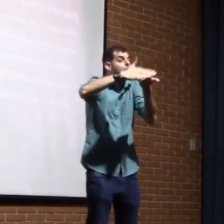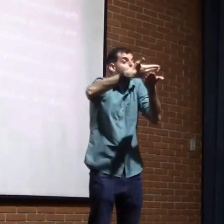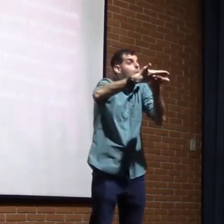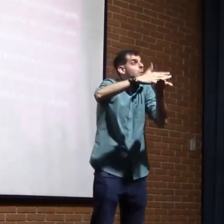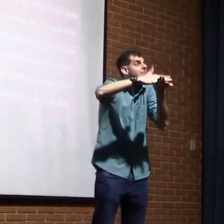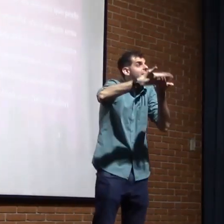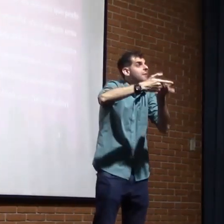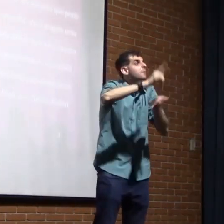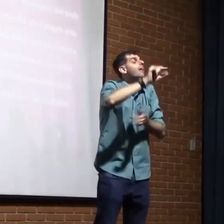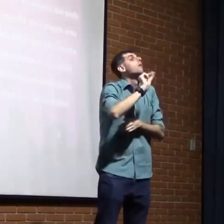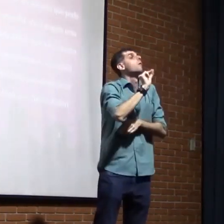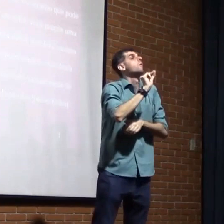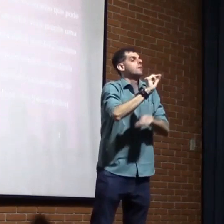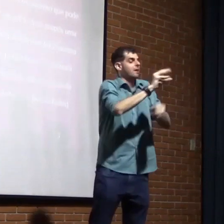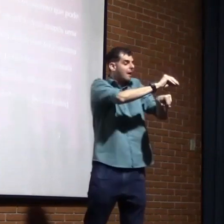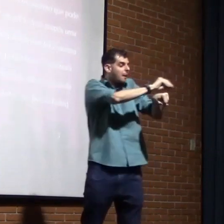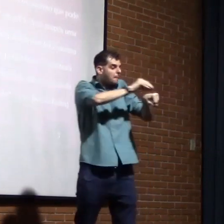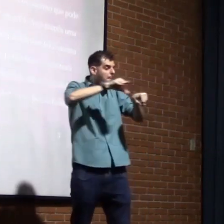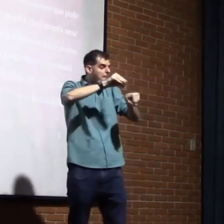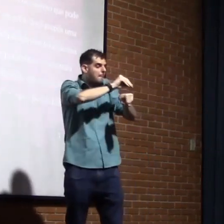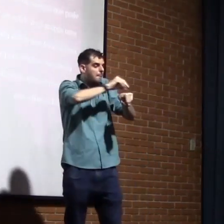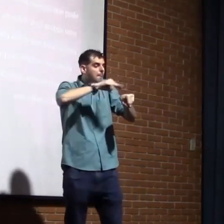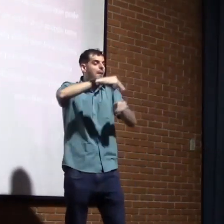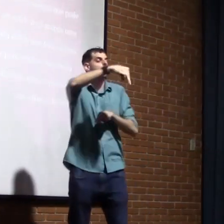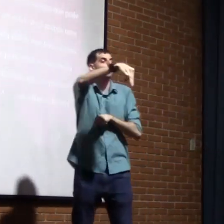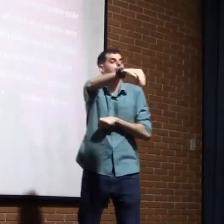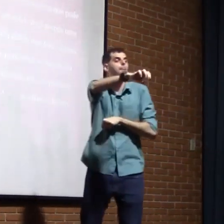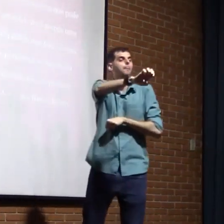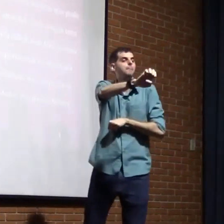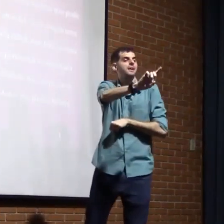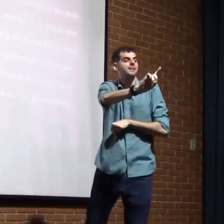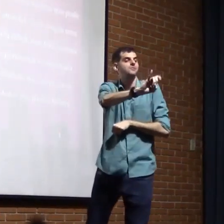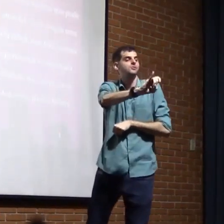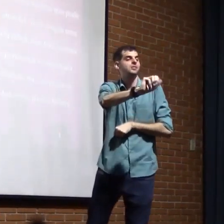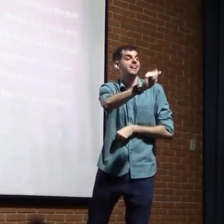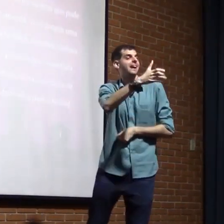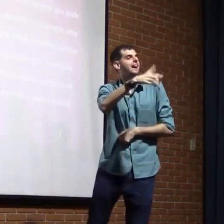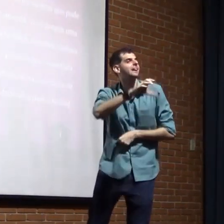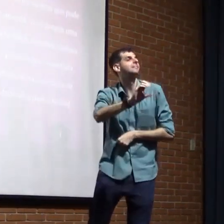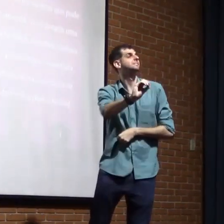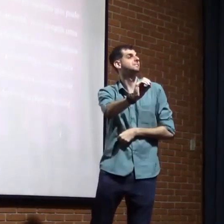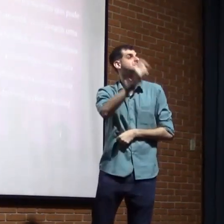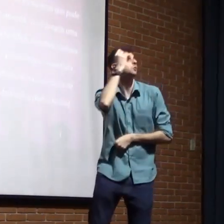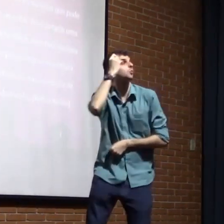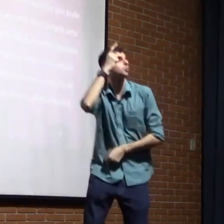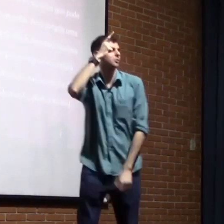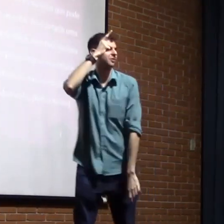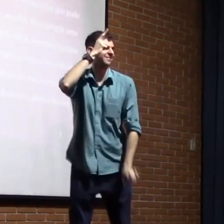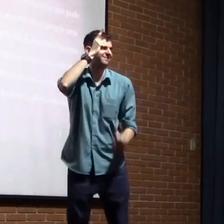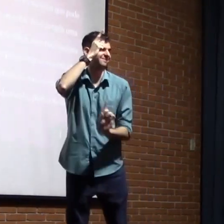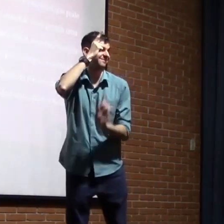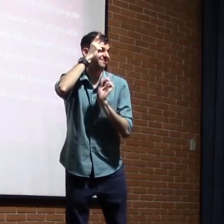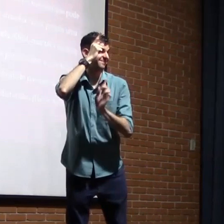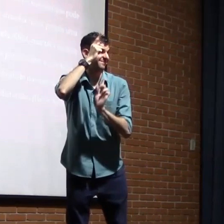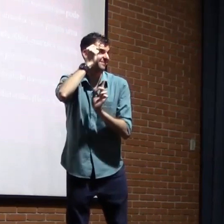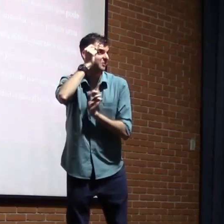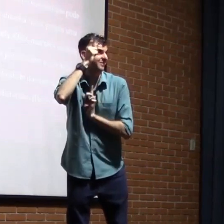O intérprete, ele está ali na função de mediador. Ele está ali, mediador